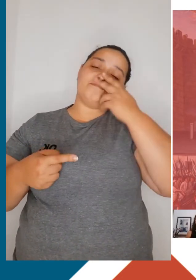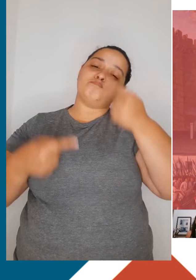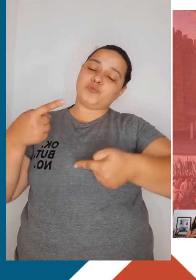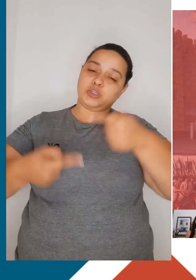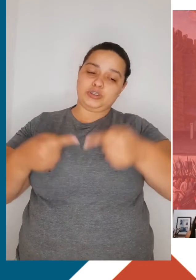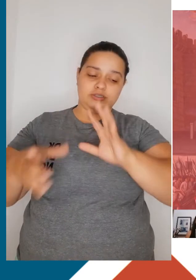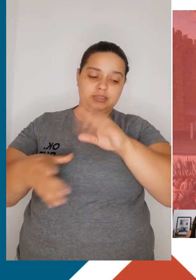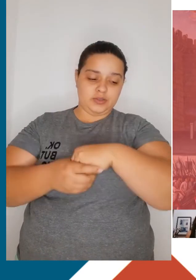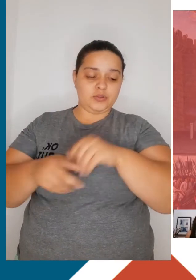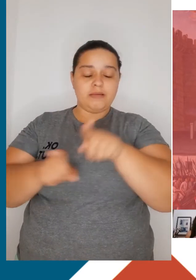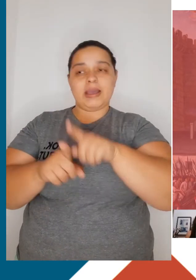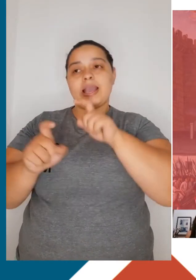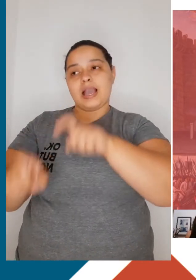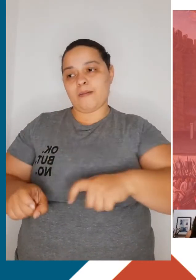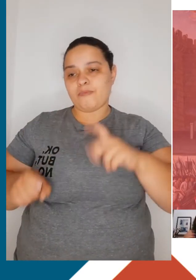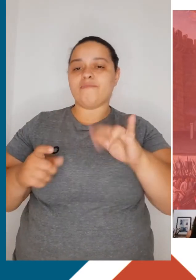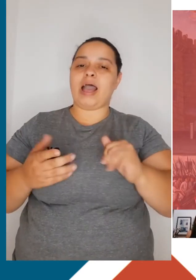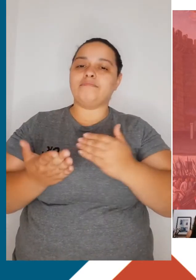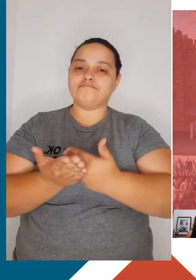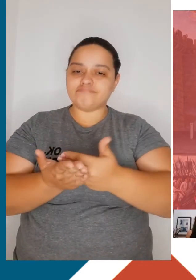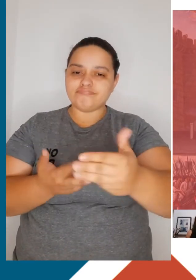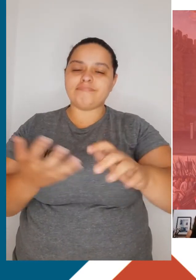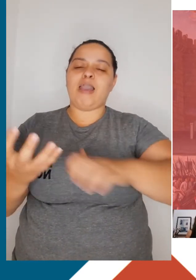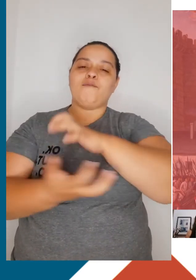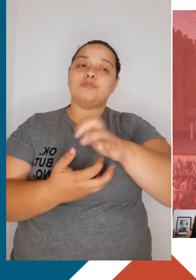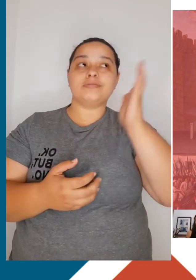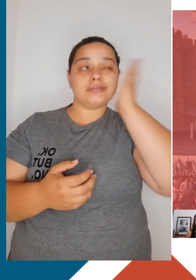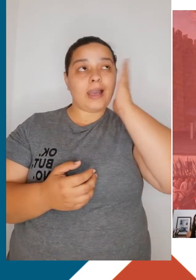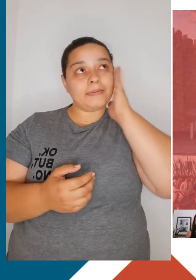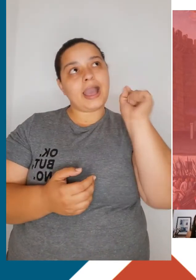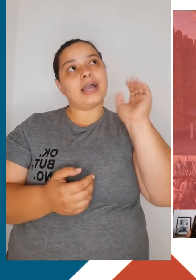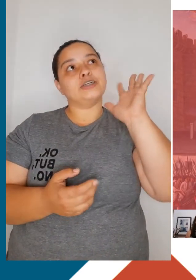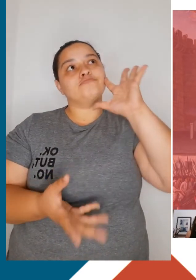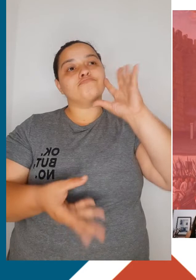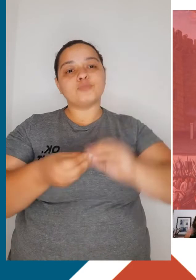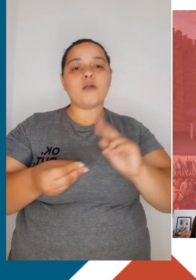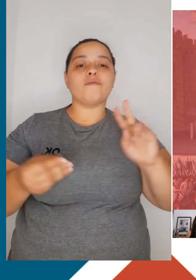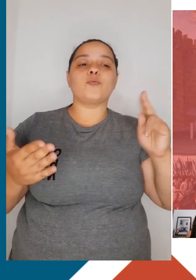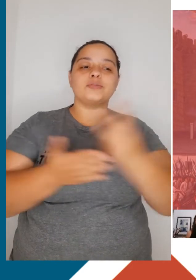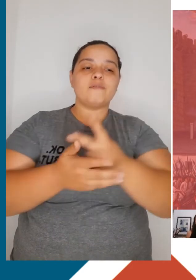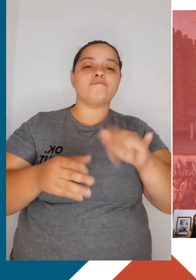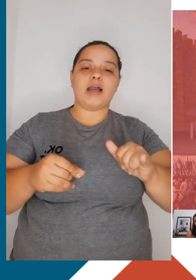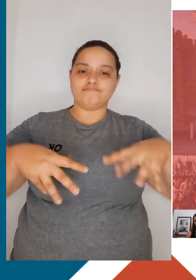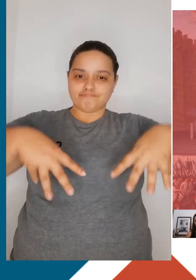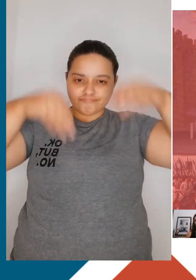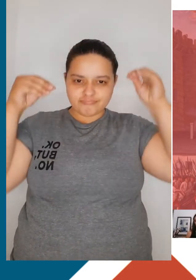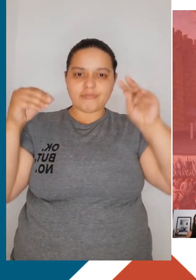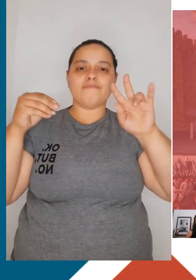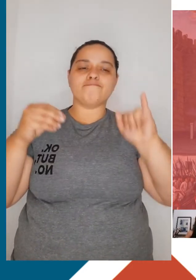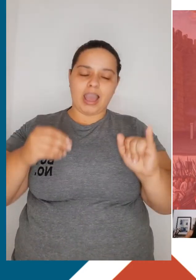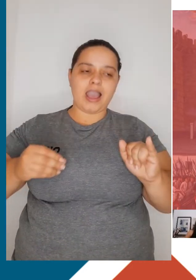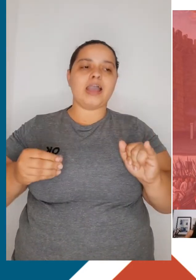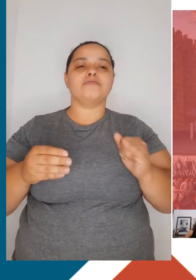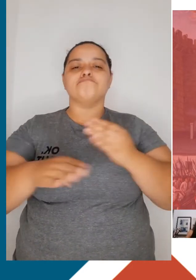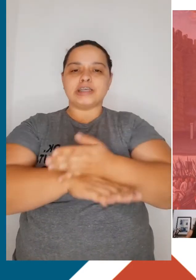política. No campo também, os camponeses vão iniciar revoltas, sabendo do que está acontecendo na cidade, vão invadir castelos e vão até executar